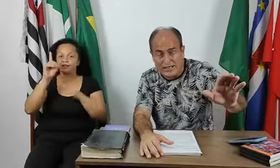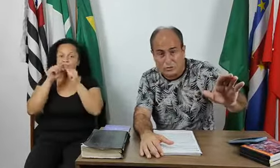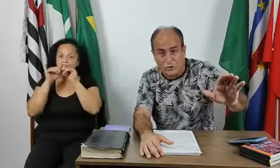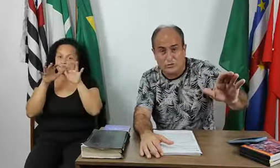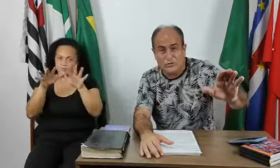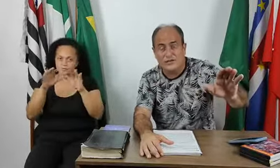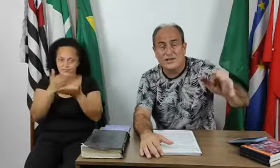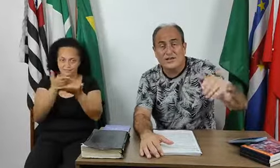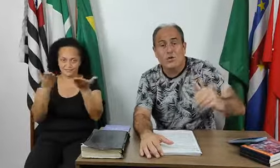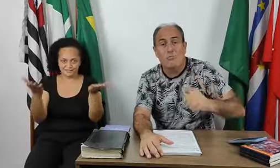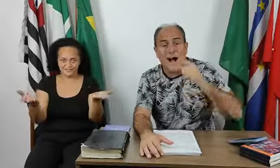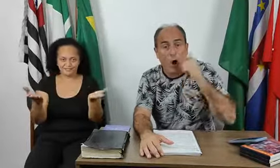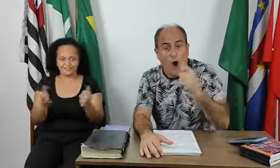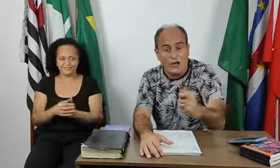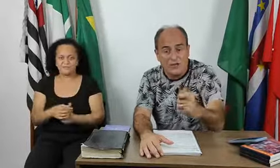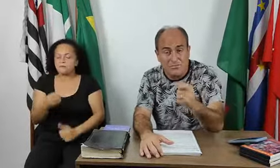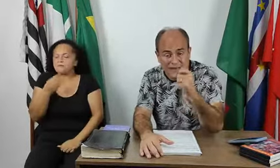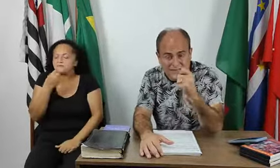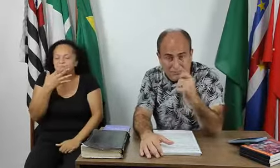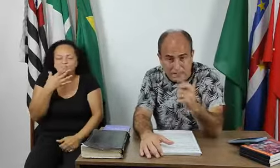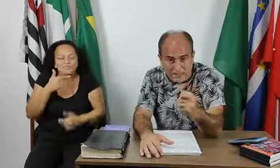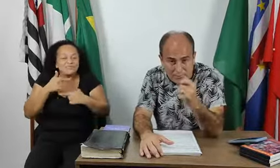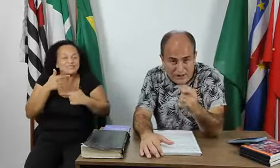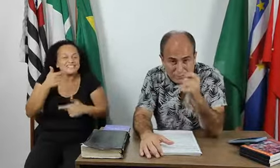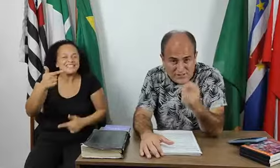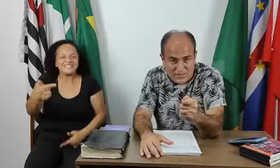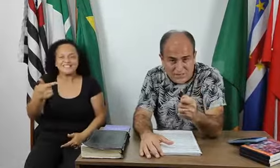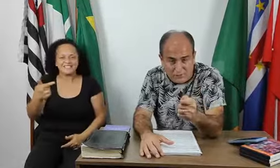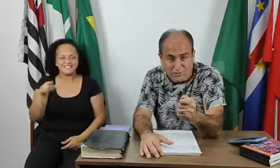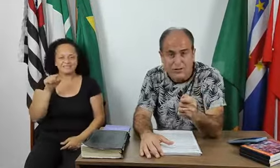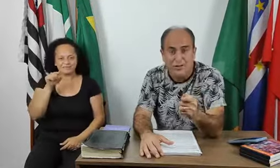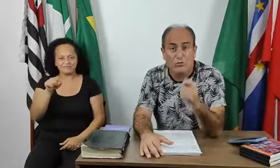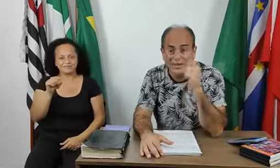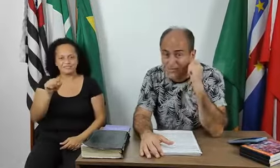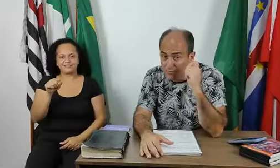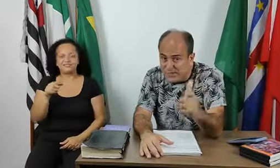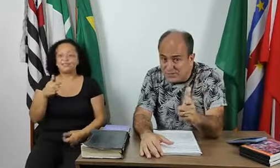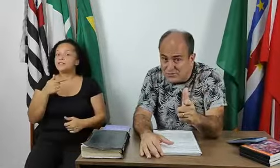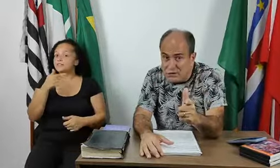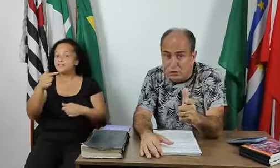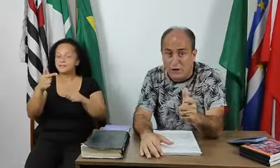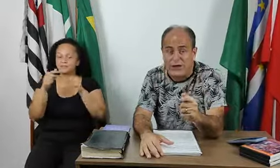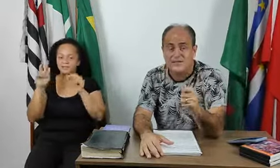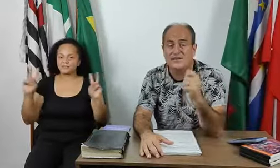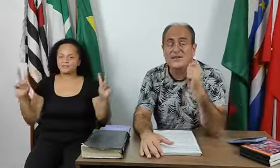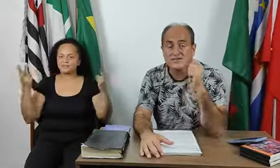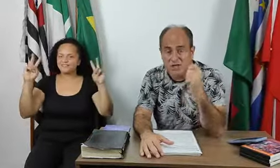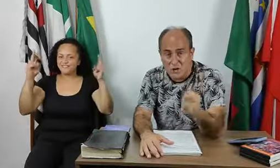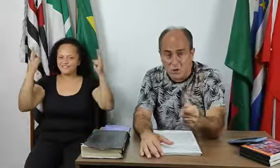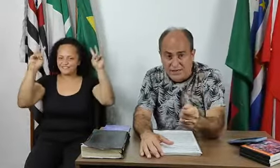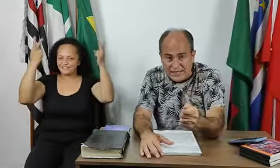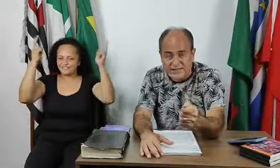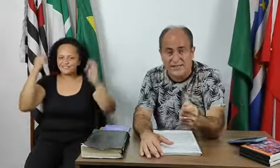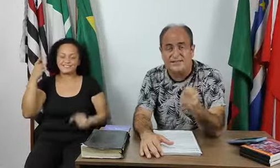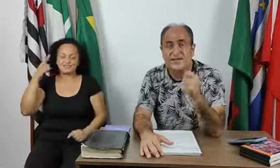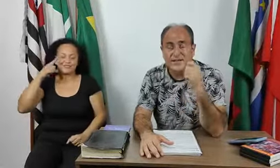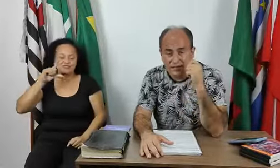abençoe a todos. Uma ótima semana para você, tá bom? Uma semana de vitórias,